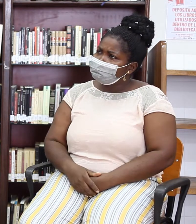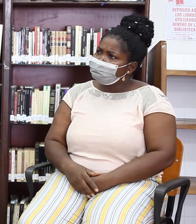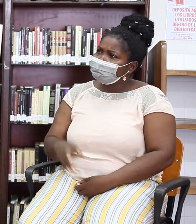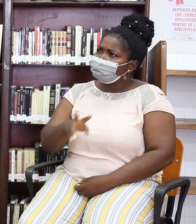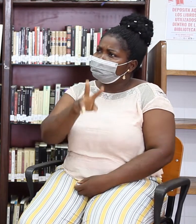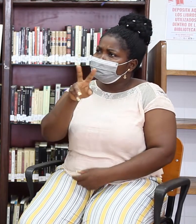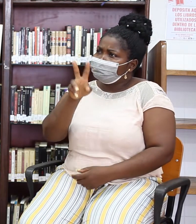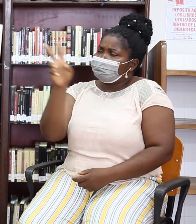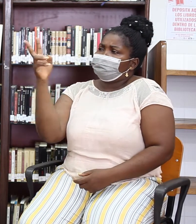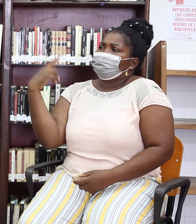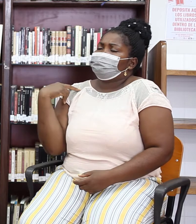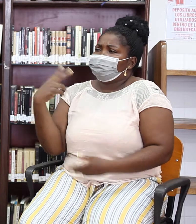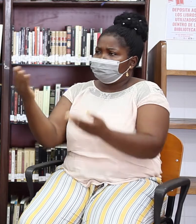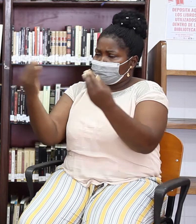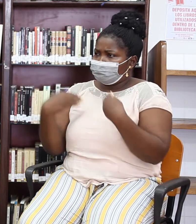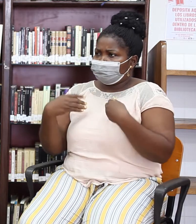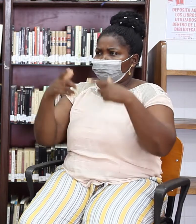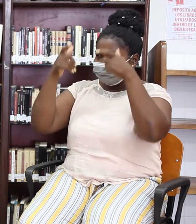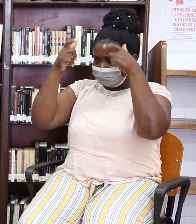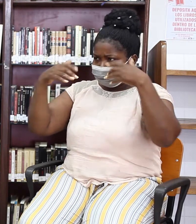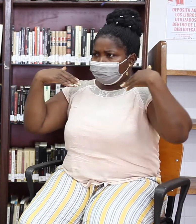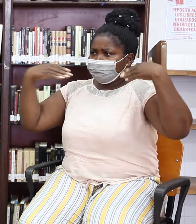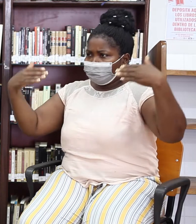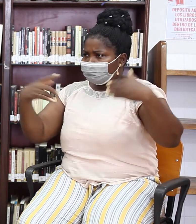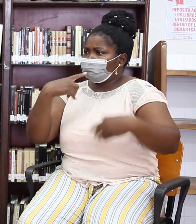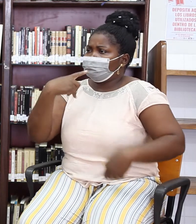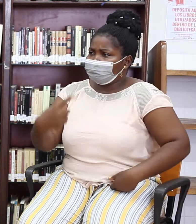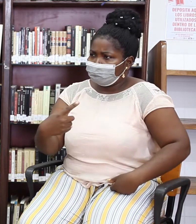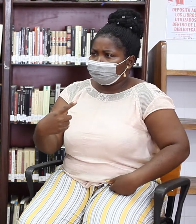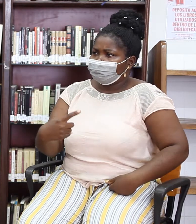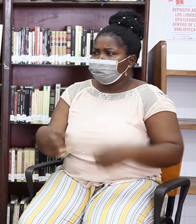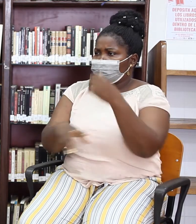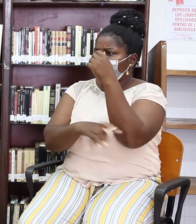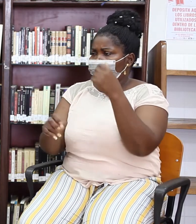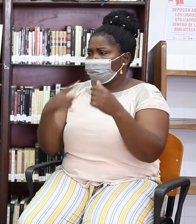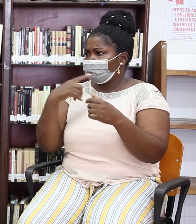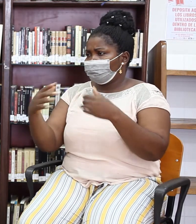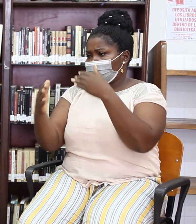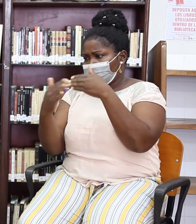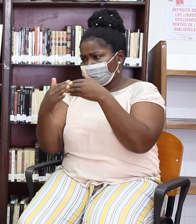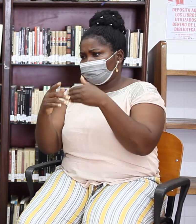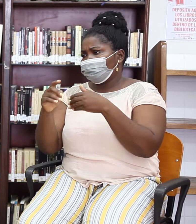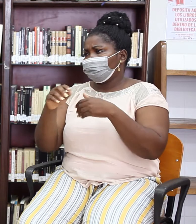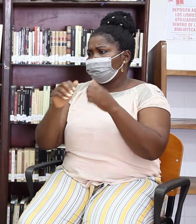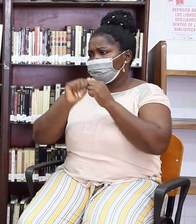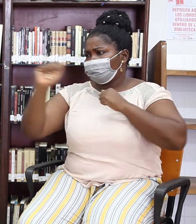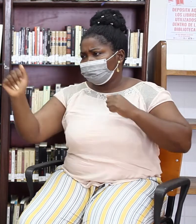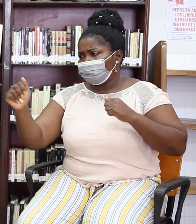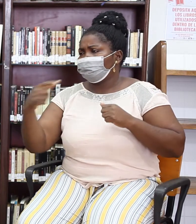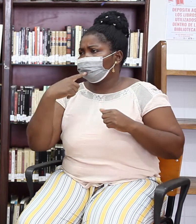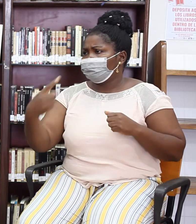«Vuestro anillo aparecerá, Majestad», dijo. «El ladrón no está lejos de vosotros». «¿Quién